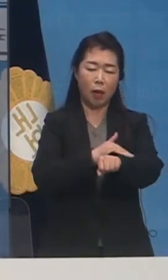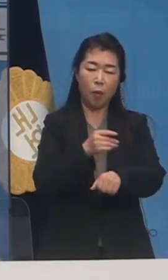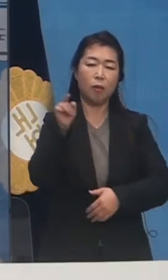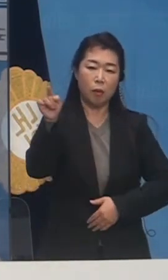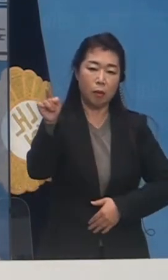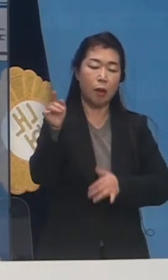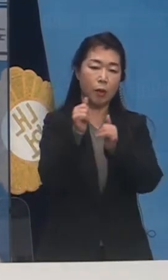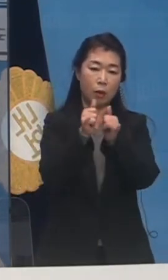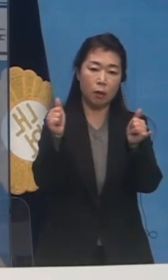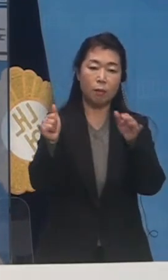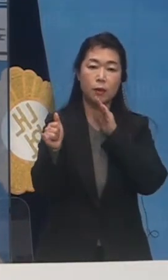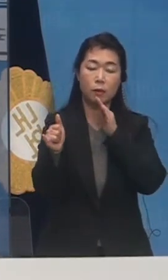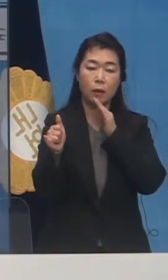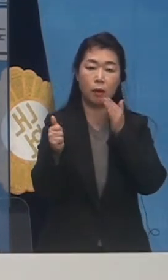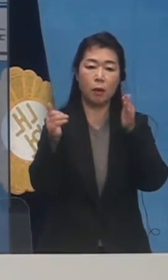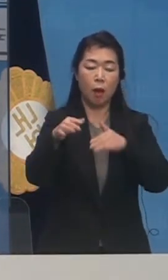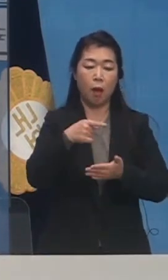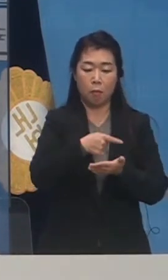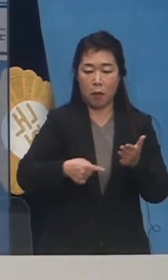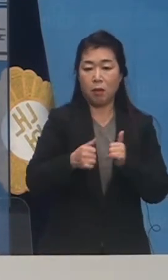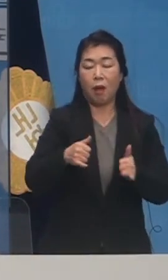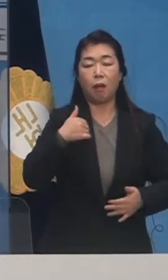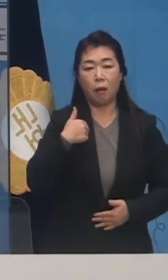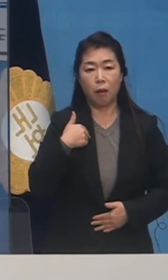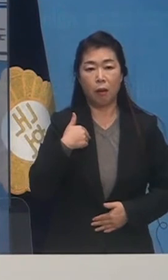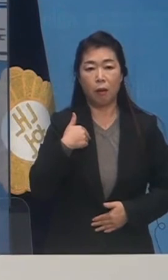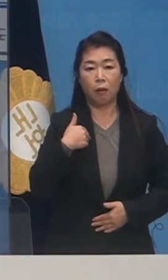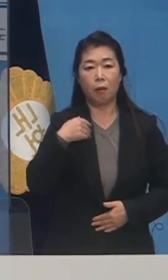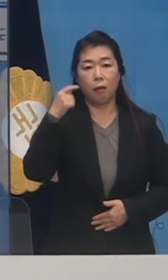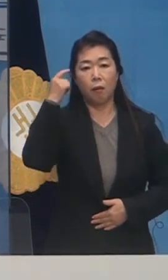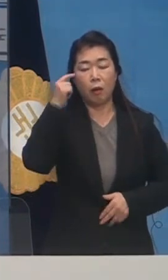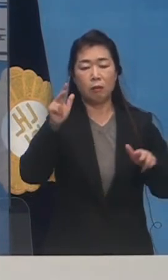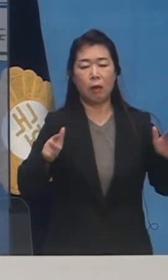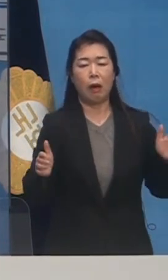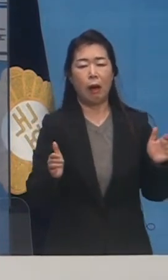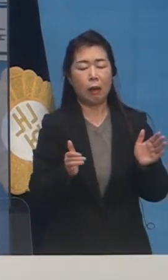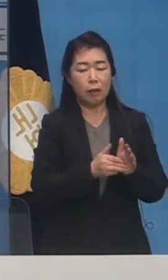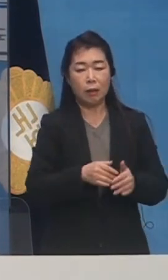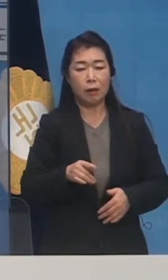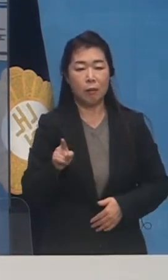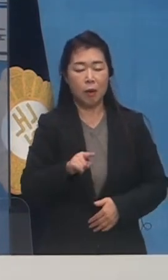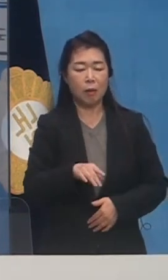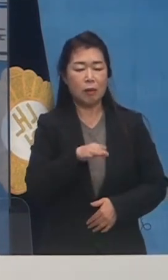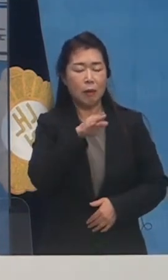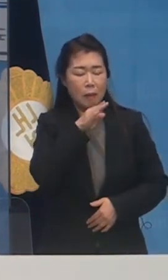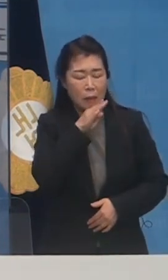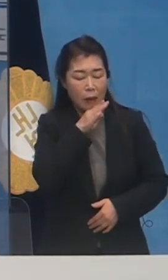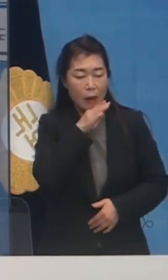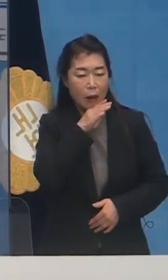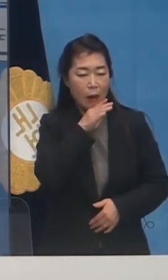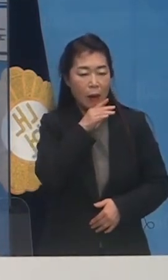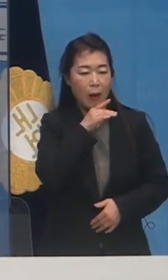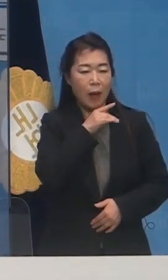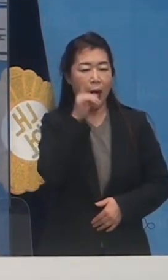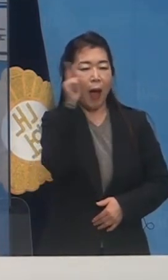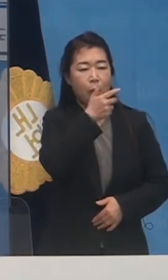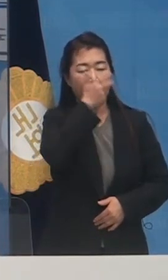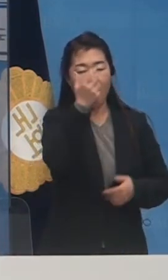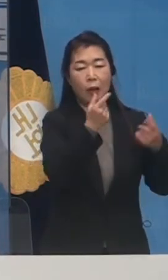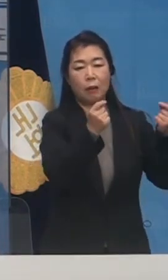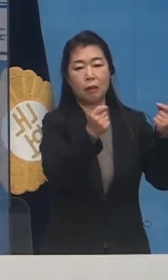사람들이 있는데 피해자인 저는 왜 여태까지 악몽 같은 시간을 보내야